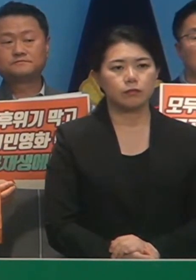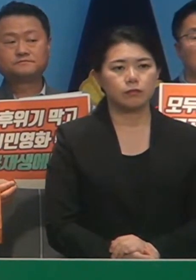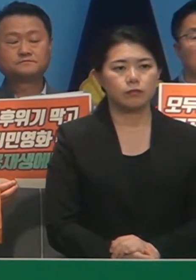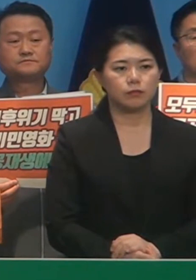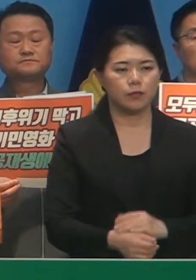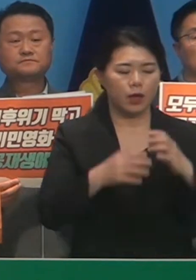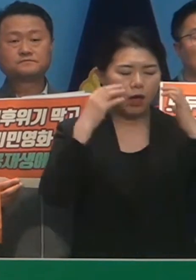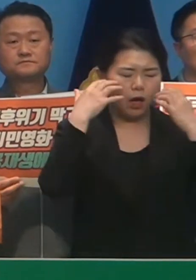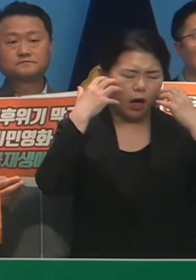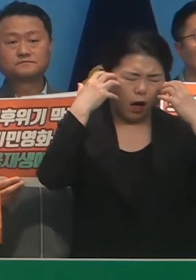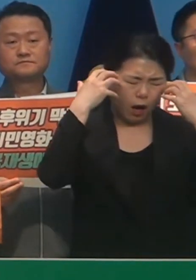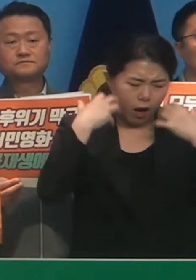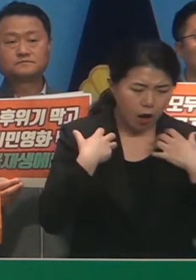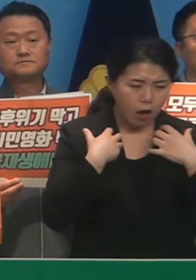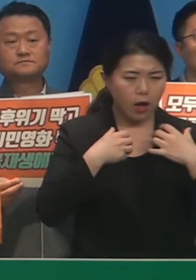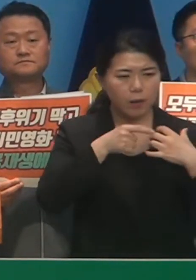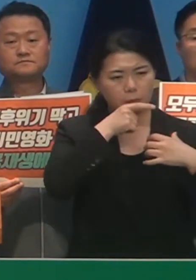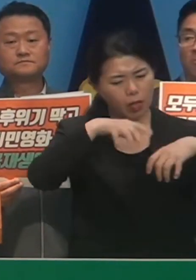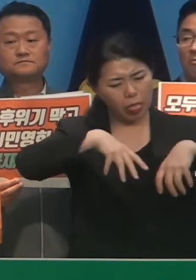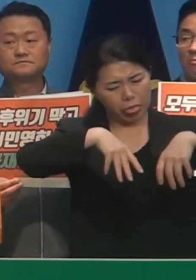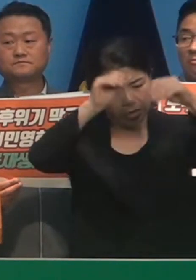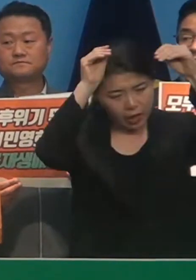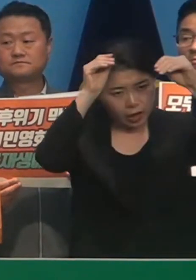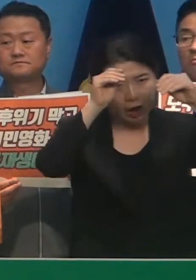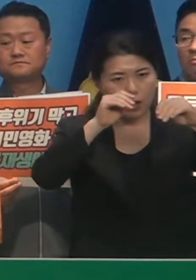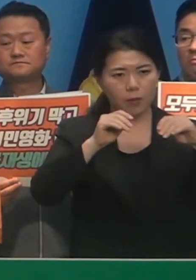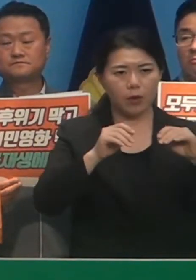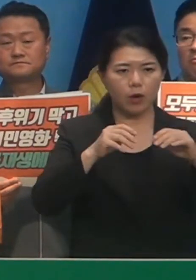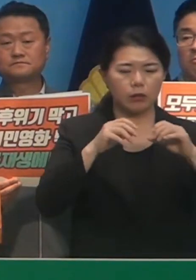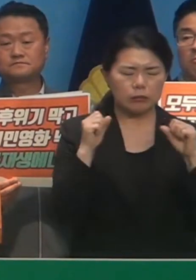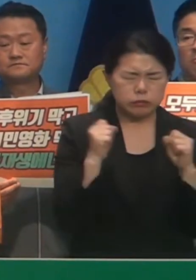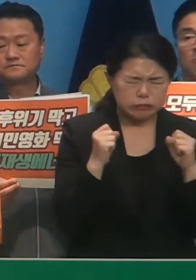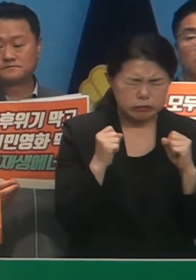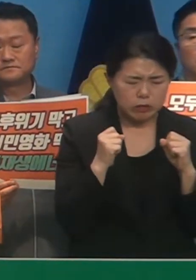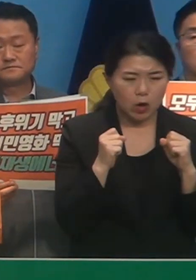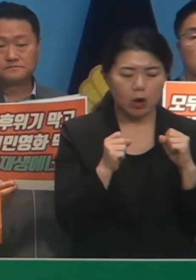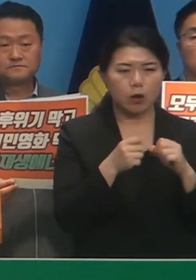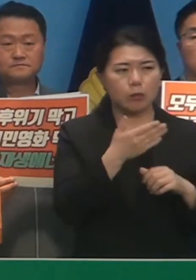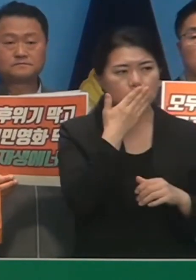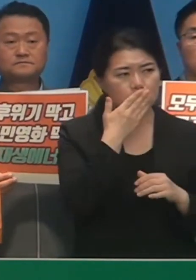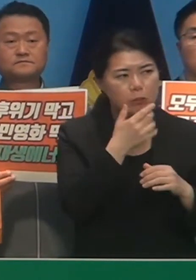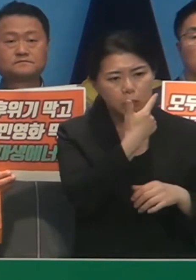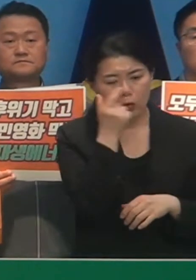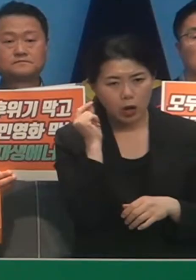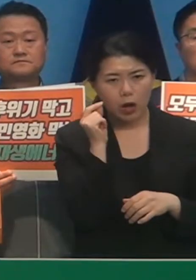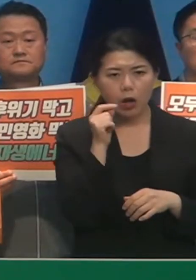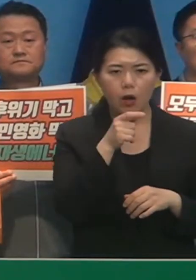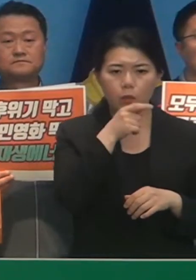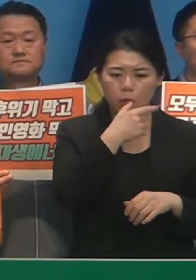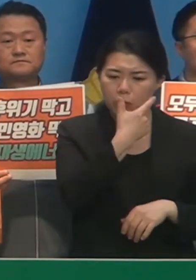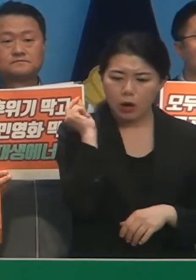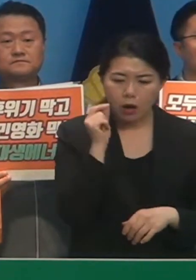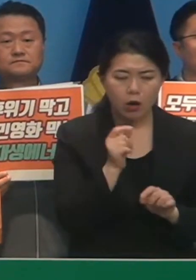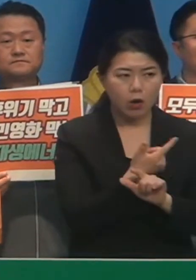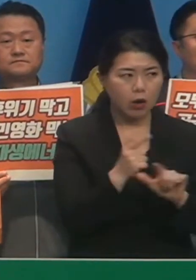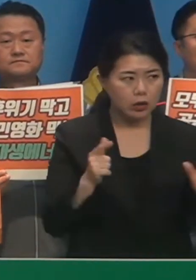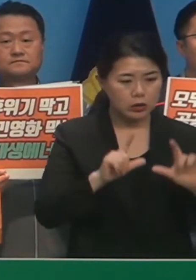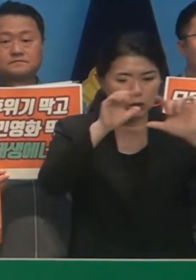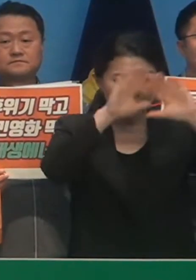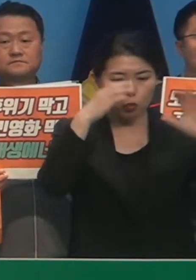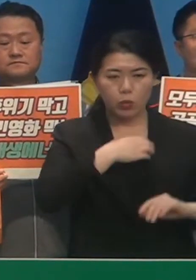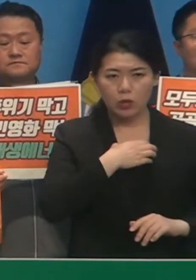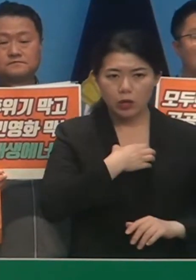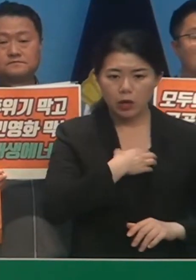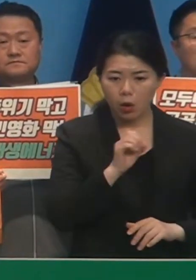폭염, 가뭄, 홍수, 혹한, 식량위기와 무일구조, 에너지를 둘러싼 전쟁위기, 이제 이런 모든